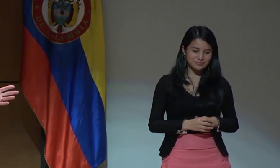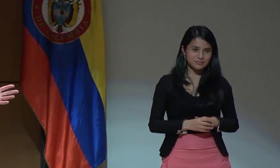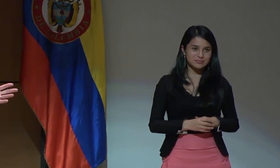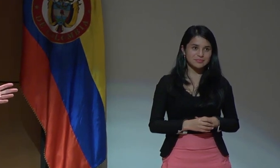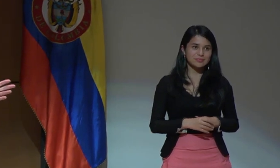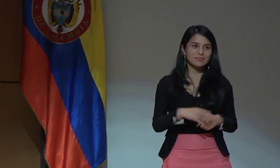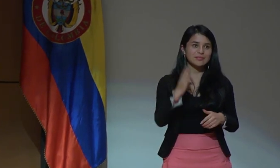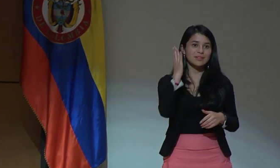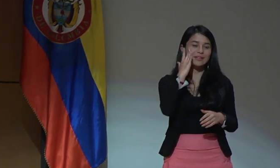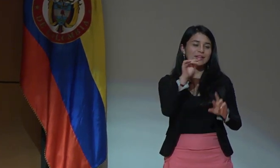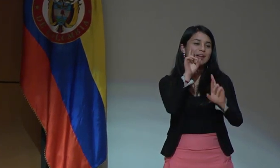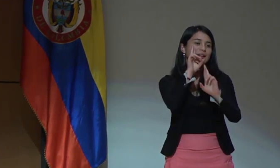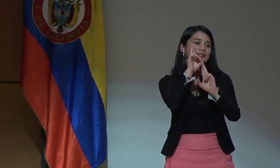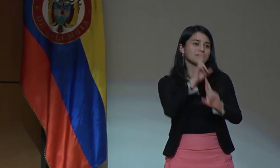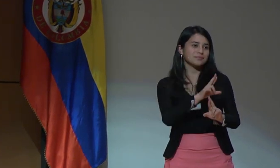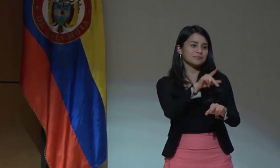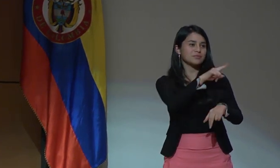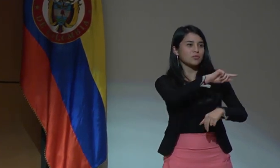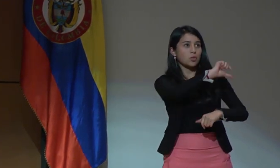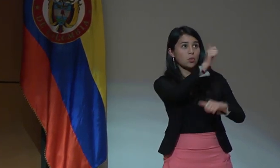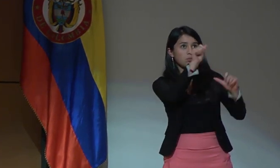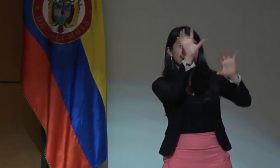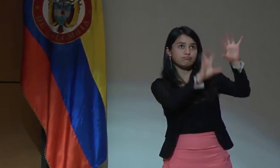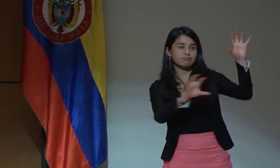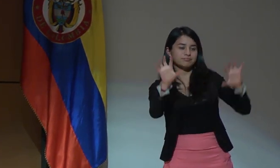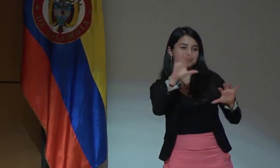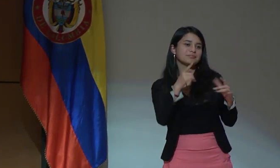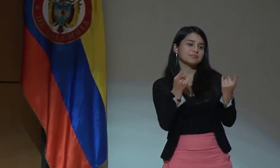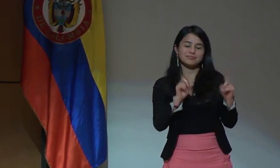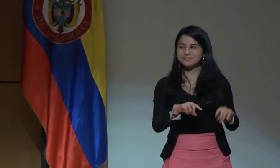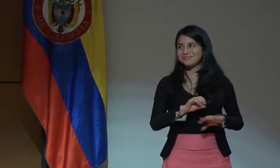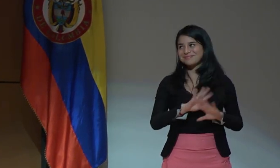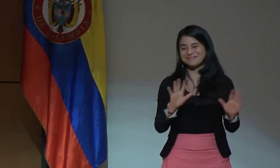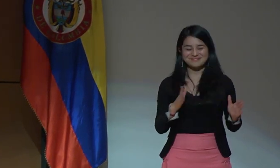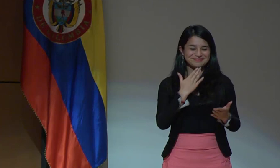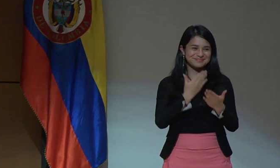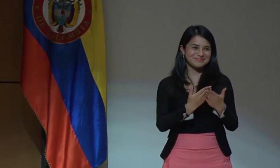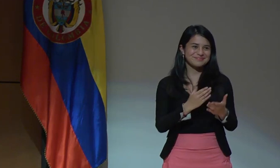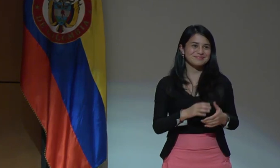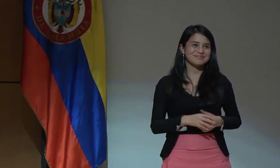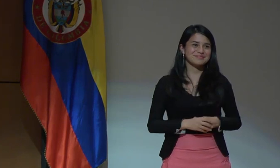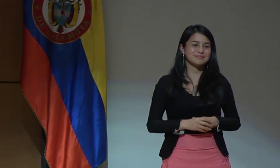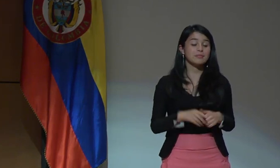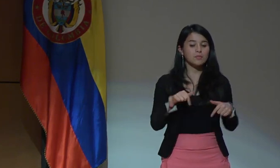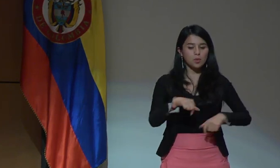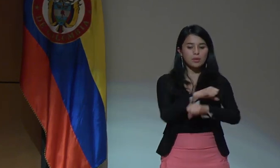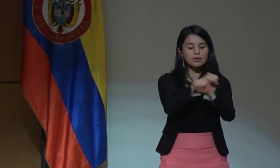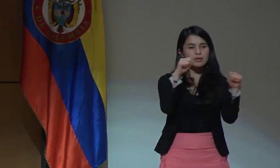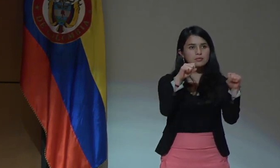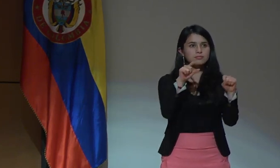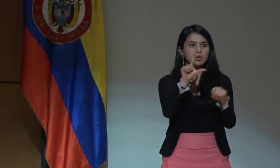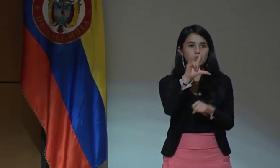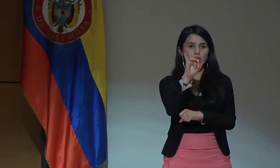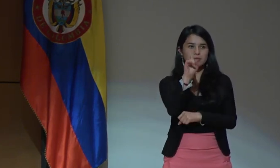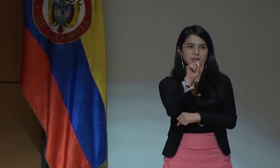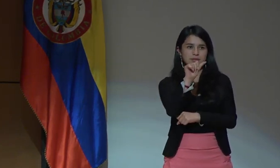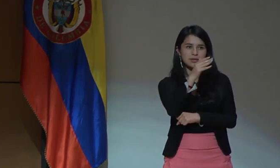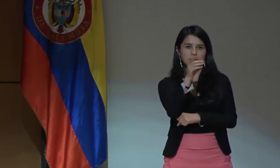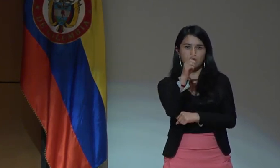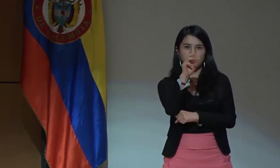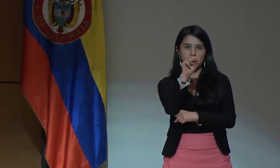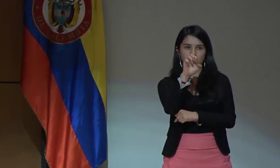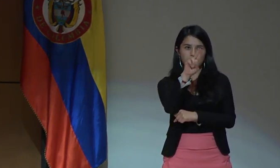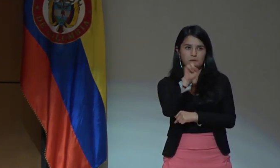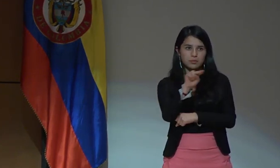Estamos hablando de reconocimiento del otro, pues, ni más ni menos, ¿no? Muchísimas gracias. Bueno, esta mañana Luisa Gómez, la presidenta